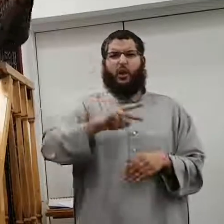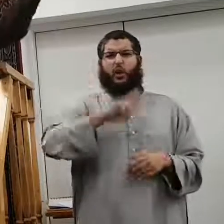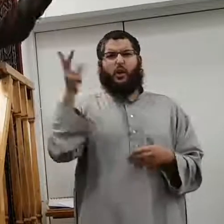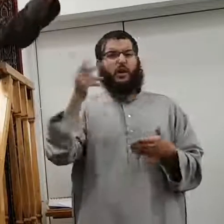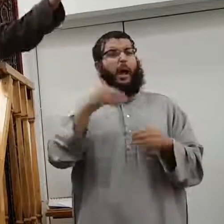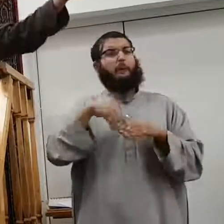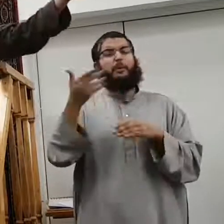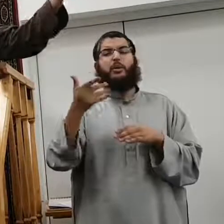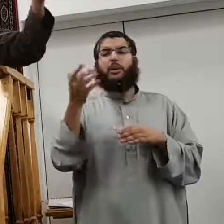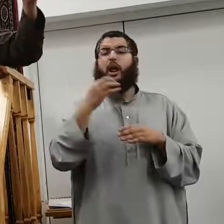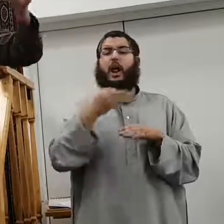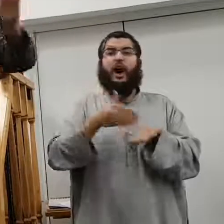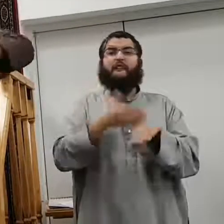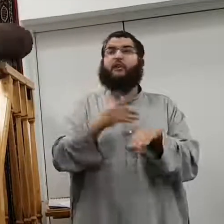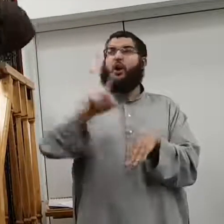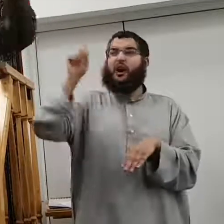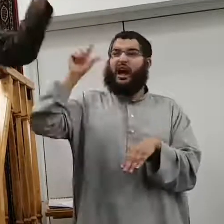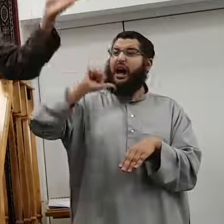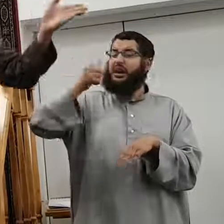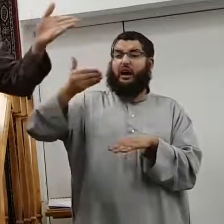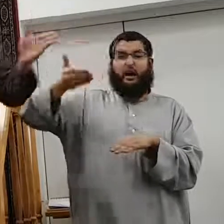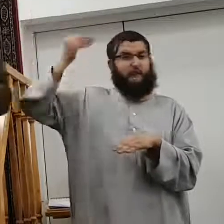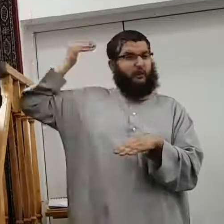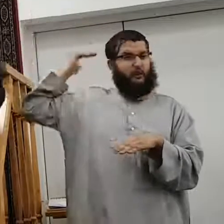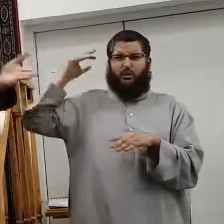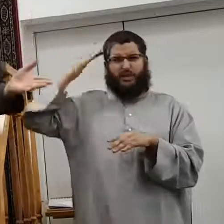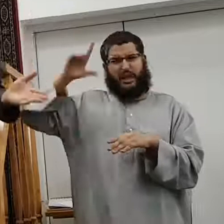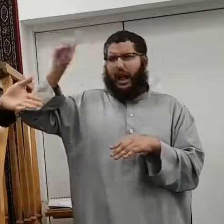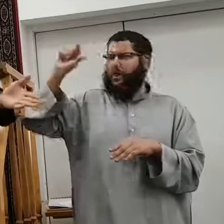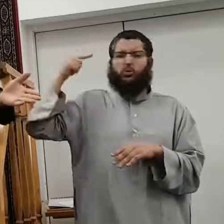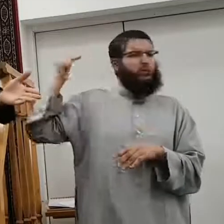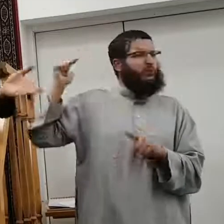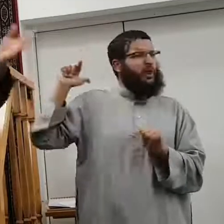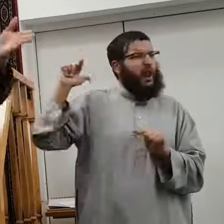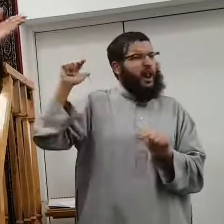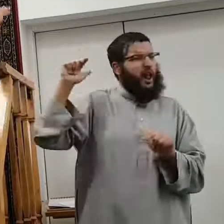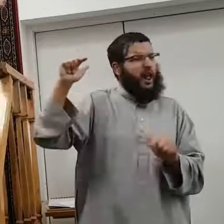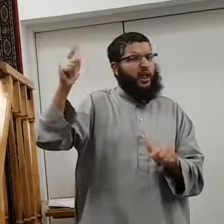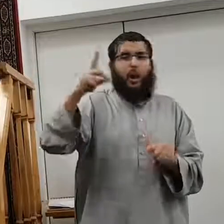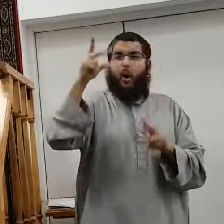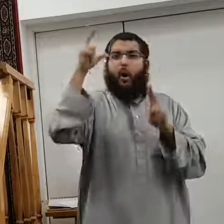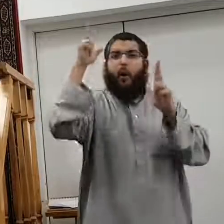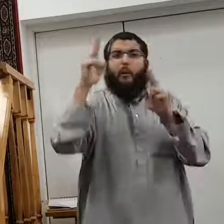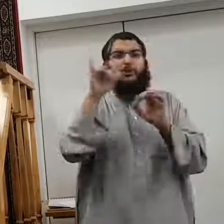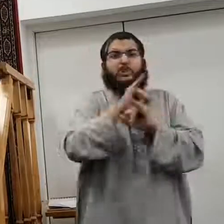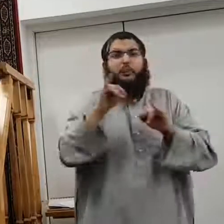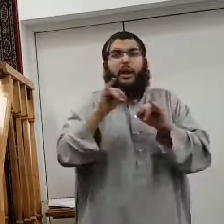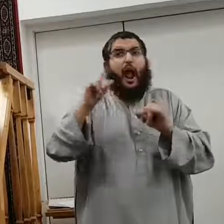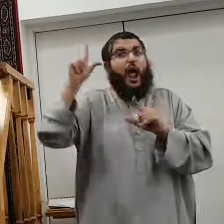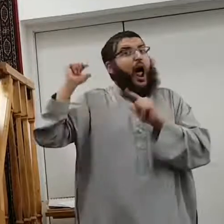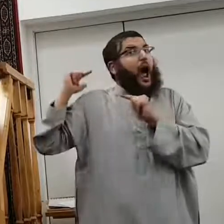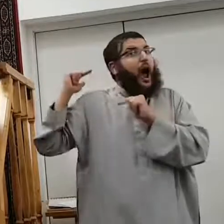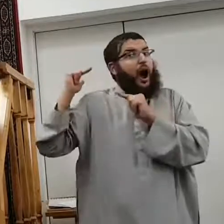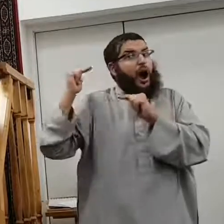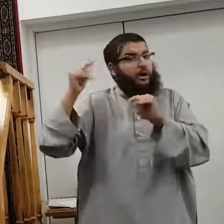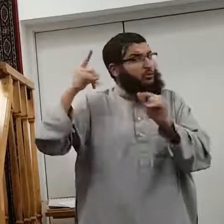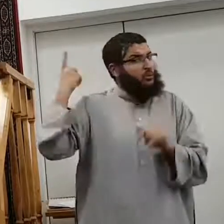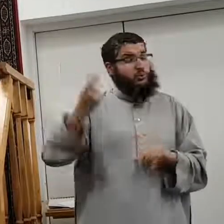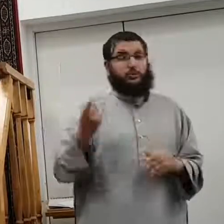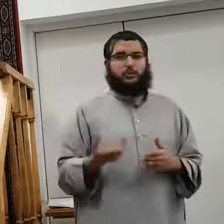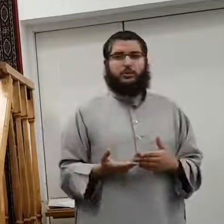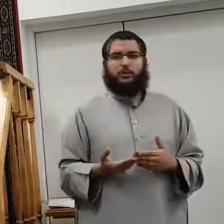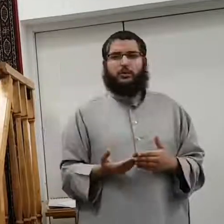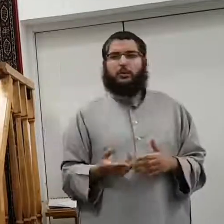kana Allah wa lam yakun shay'an qabla. Allah était, il n'y avait rien avant lui. Donc Allah il a toujours existé. Il n'a pas de commencement dans le temps. Vous suivez?